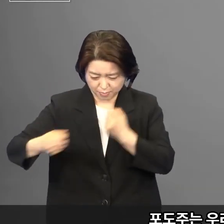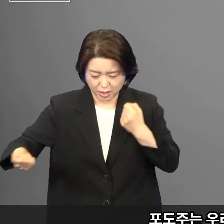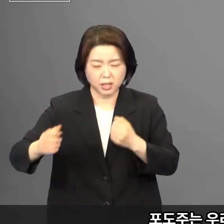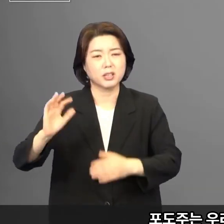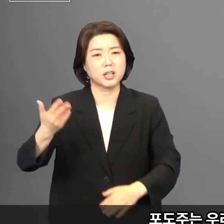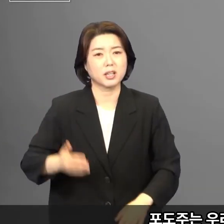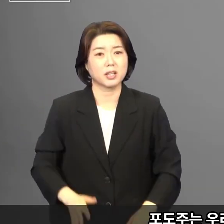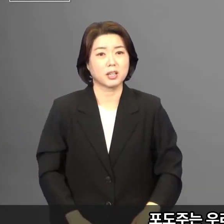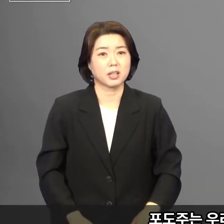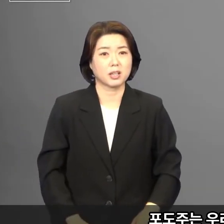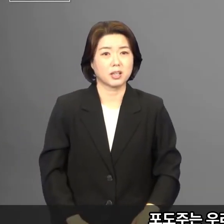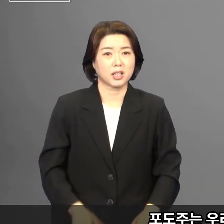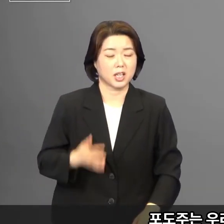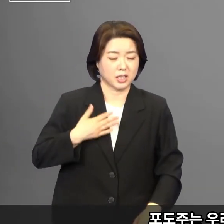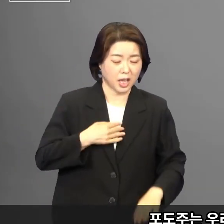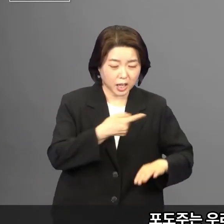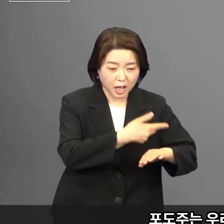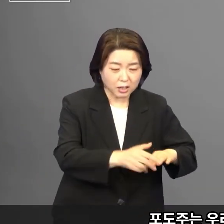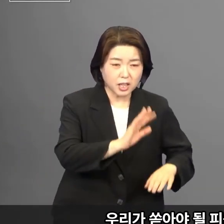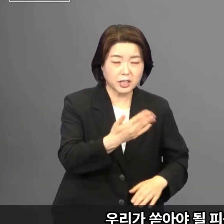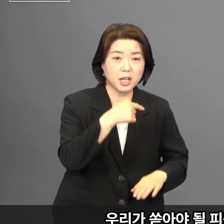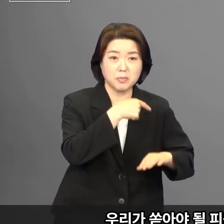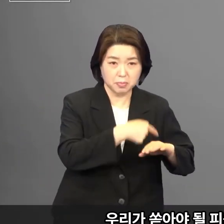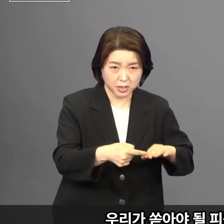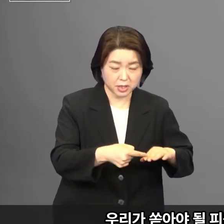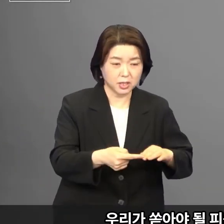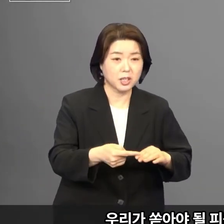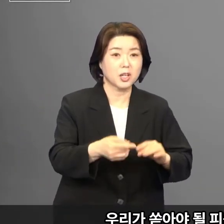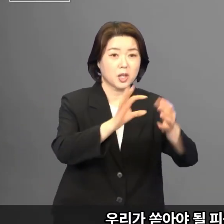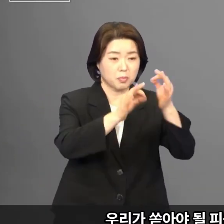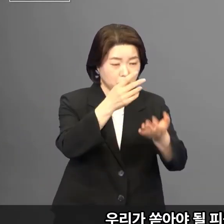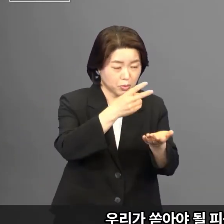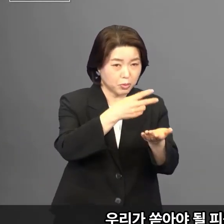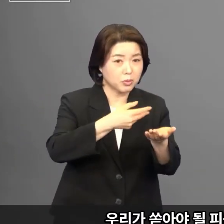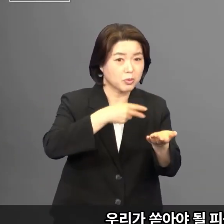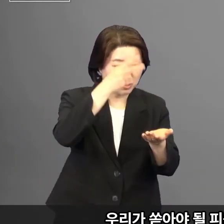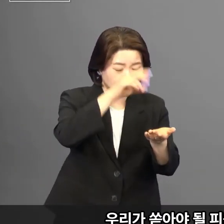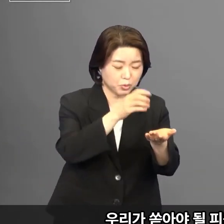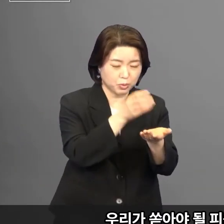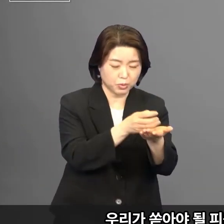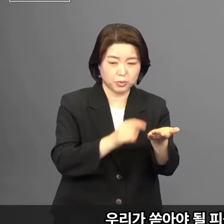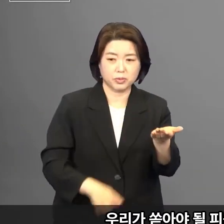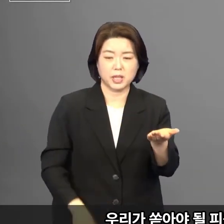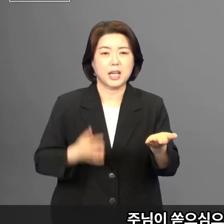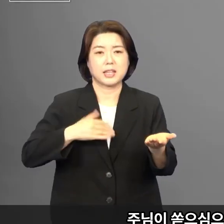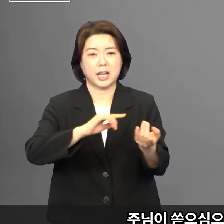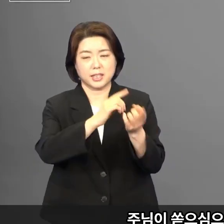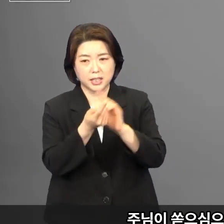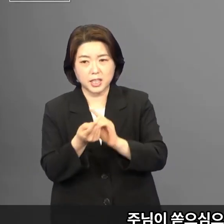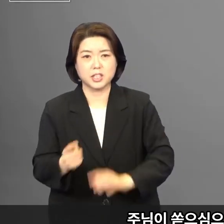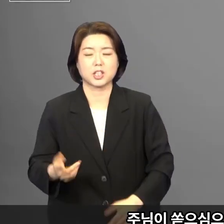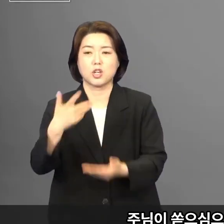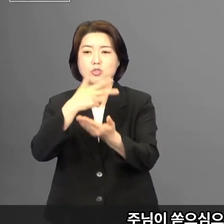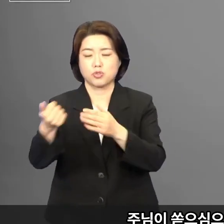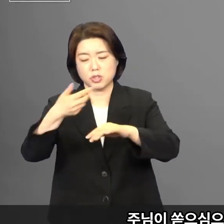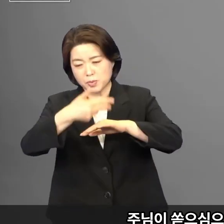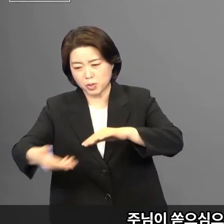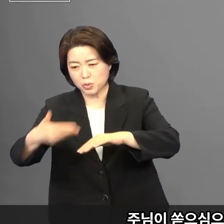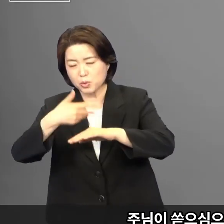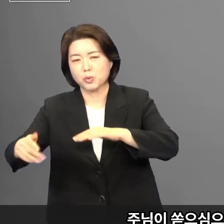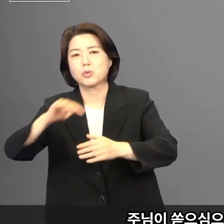포도주는 우리가 흘려야 될 피를, 우리가 쏟아야 될 피를 우리 자리에서 대신하여 주님이